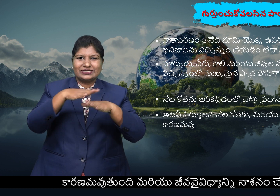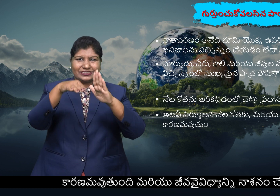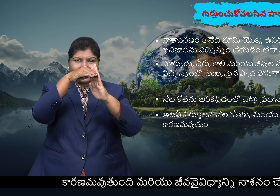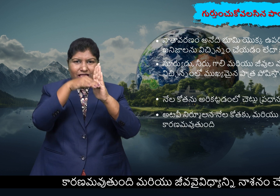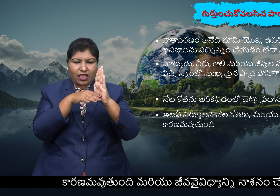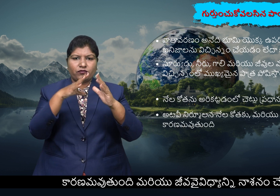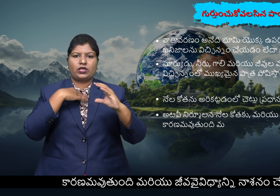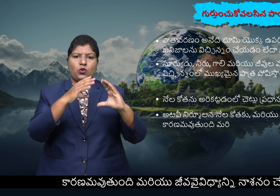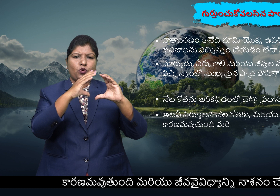నాశనం చేస్తుంది.